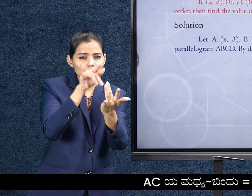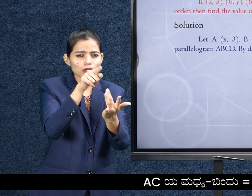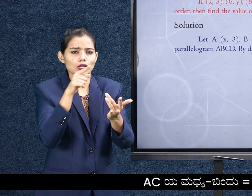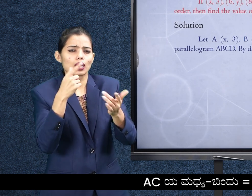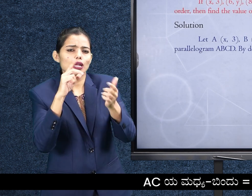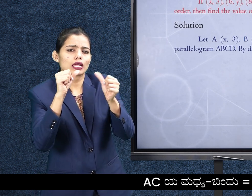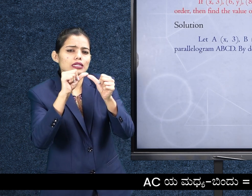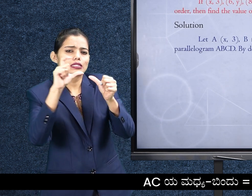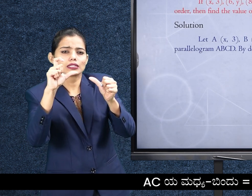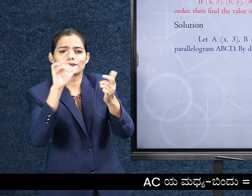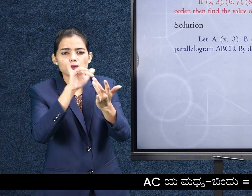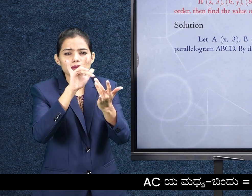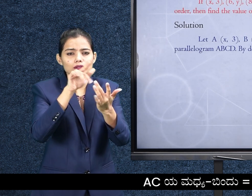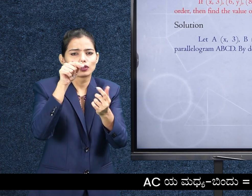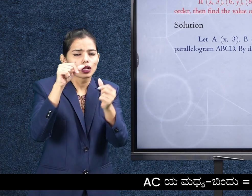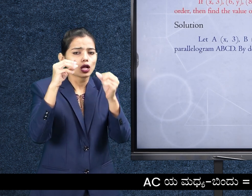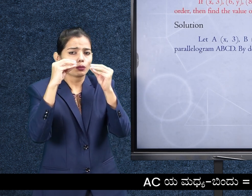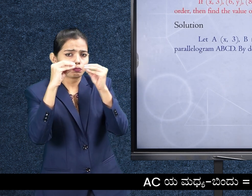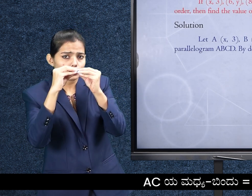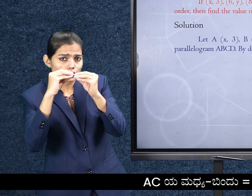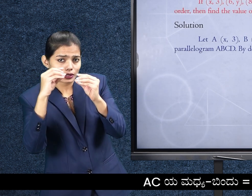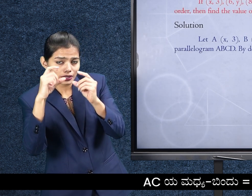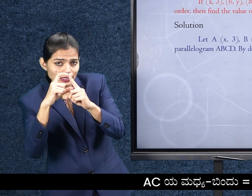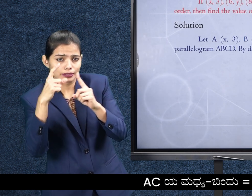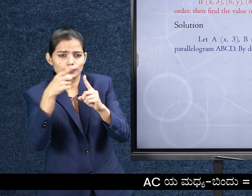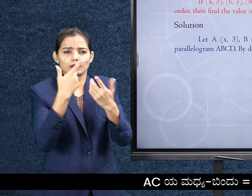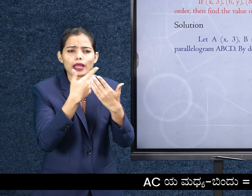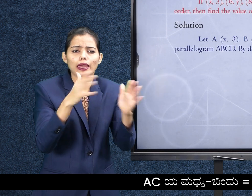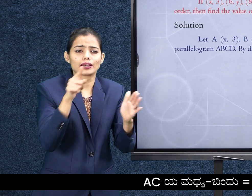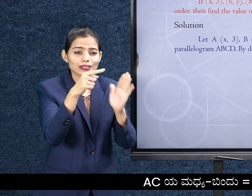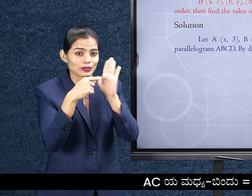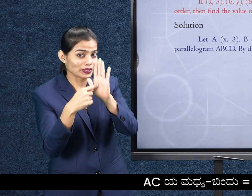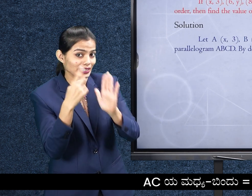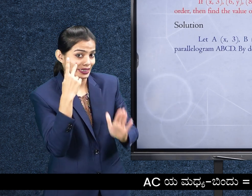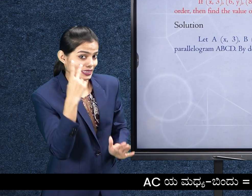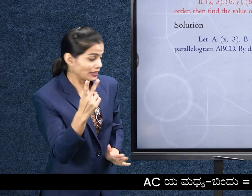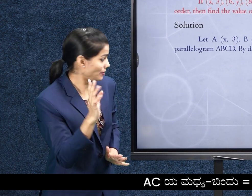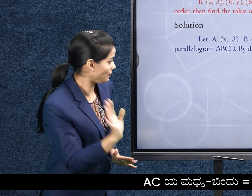AC ಯ ಮಧ್ಯಬಿಂದು ಇಸ್ ಈಕ್ವಲ್ ಟು BD ಯ ಮಧ್ಯಬಿಂದು.